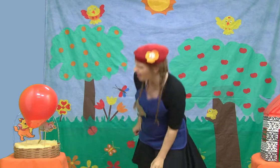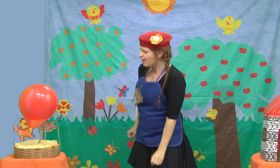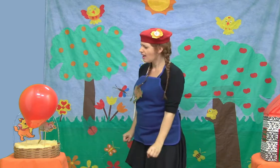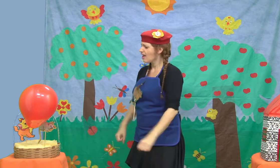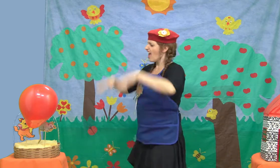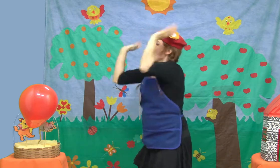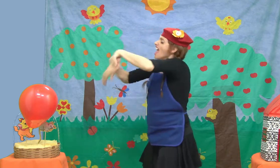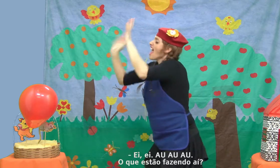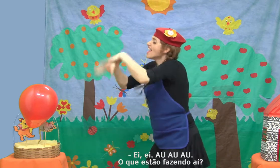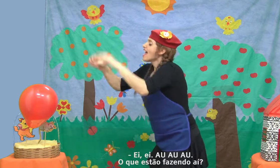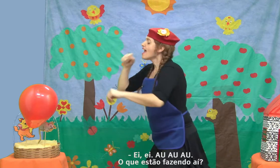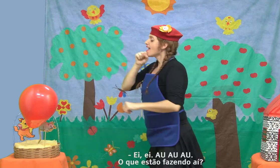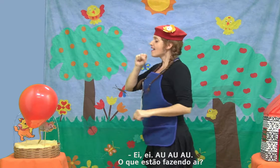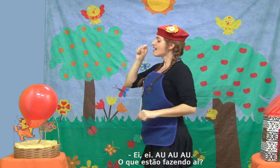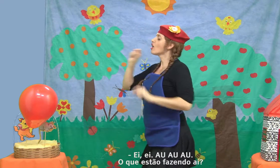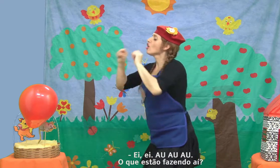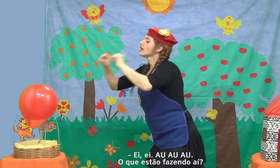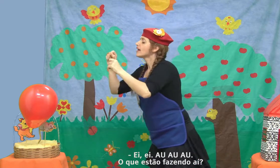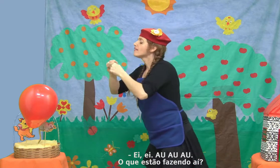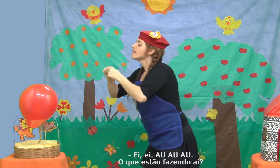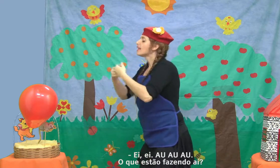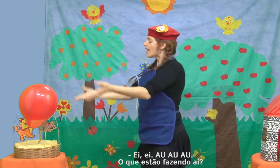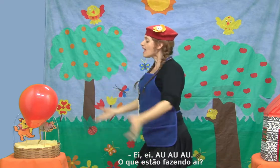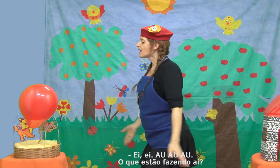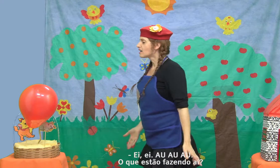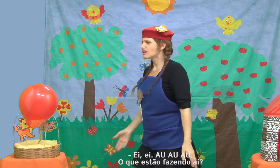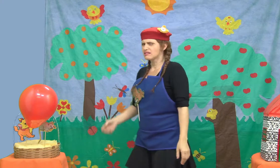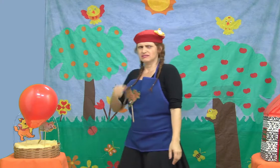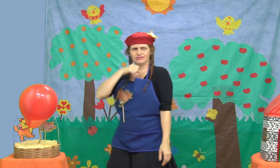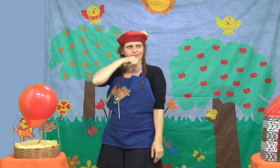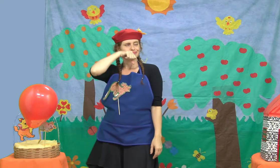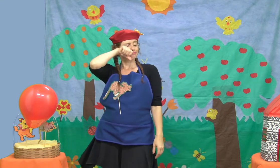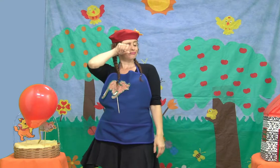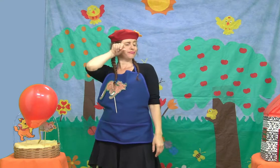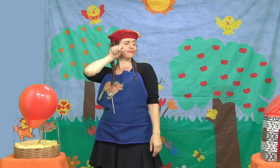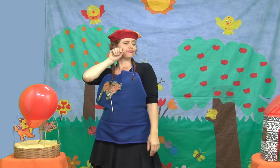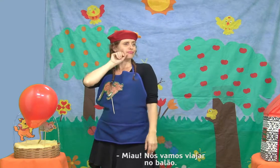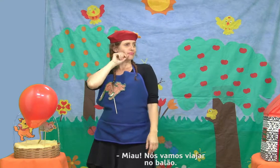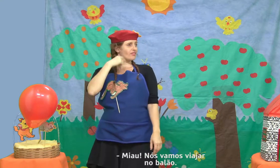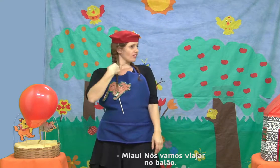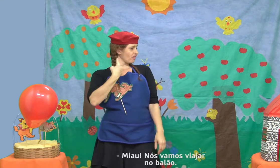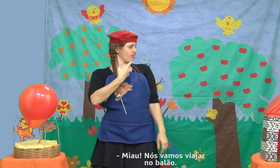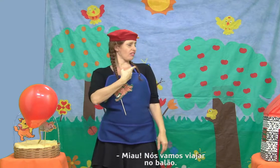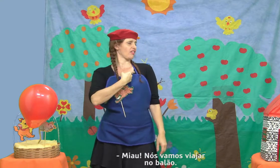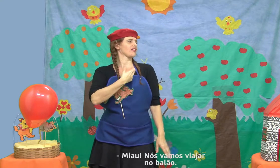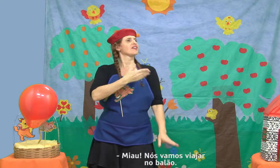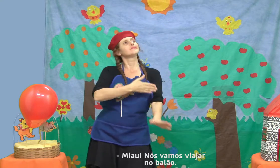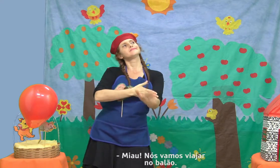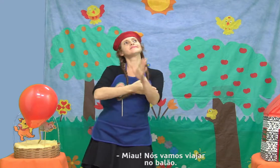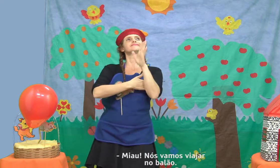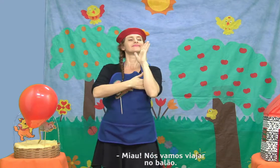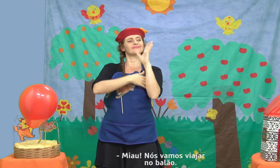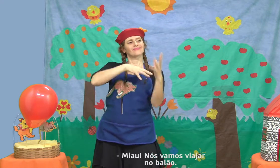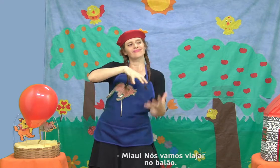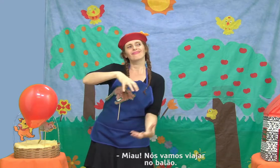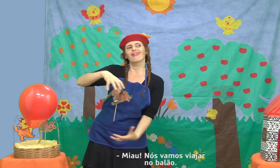i am estou fazendo aí barroquinha ao nós vamos viajar não